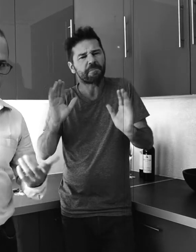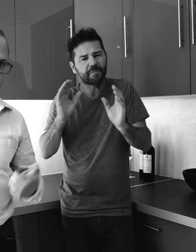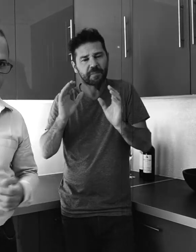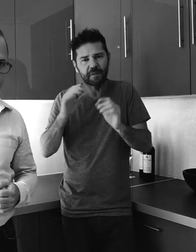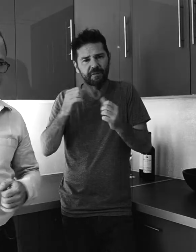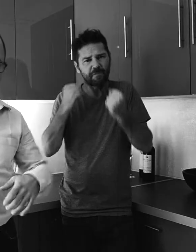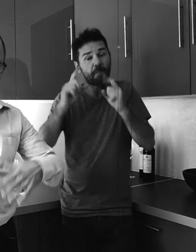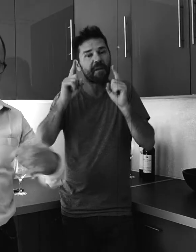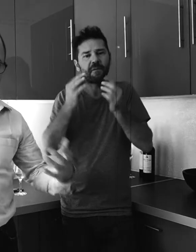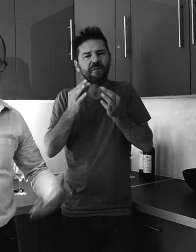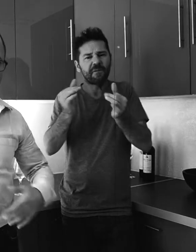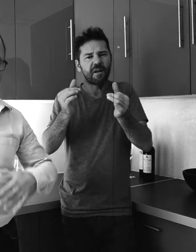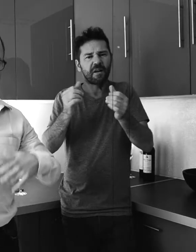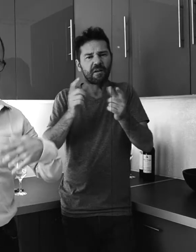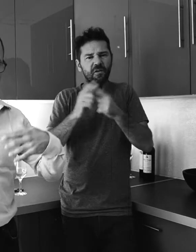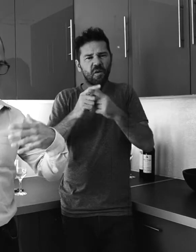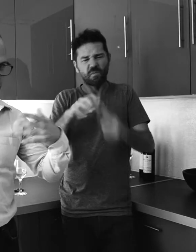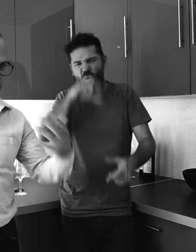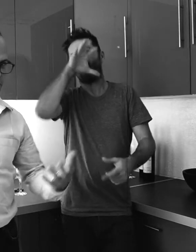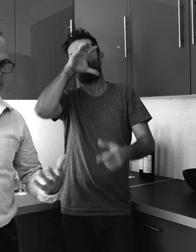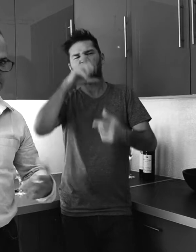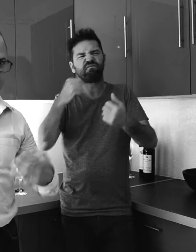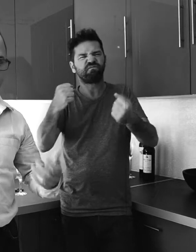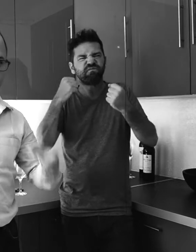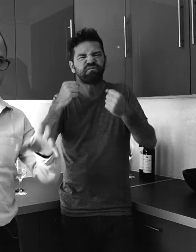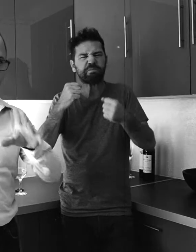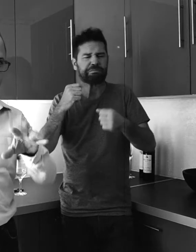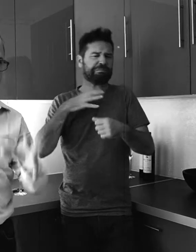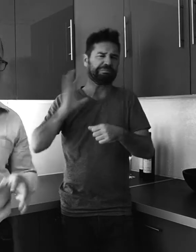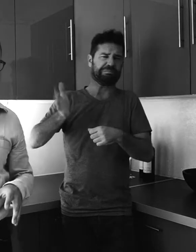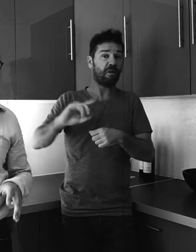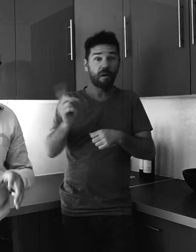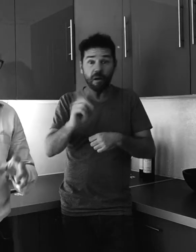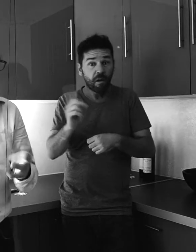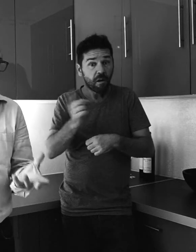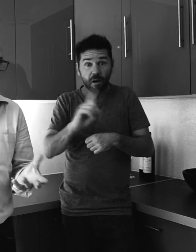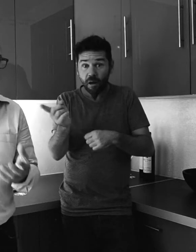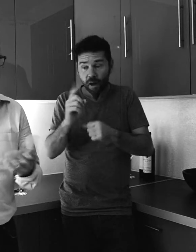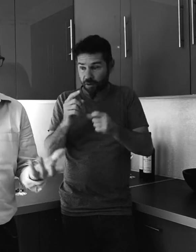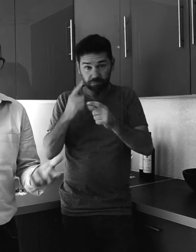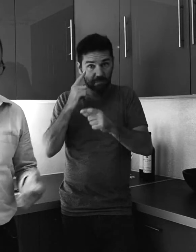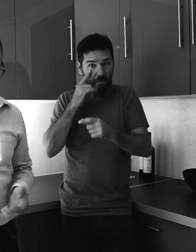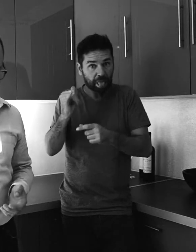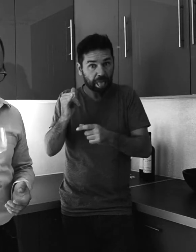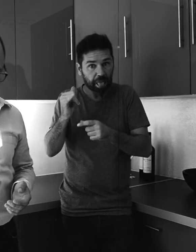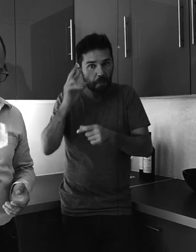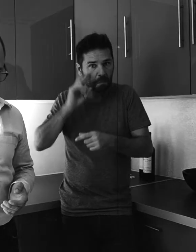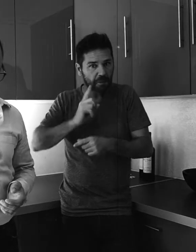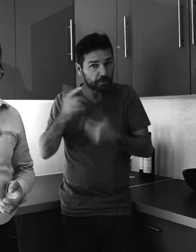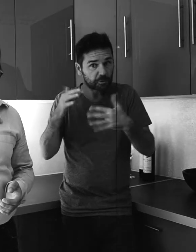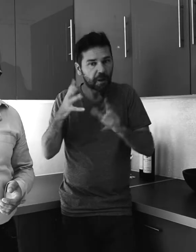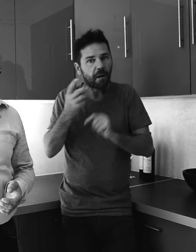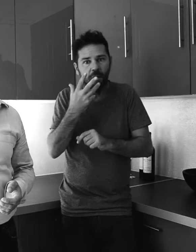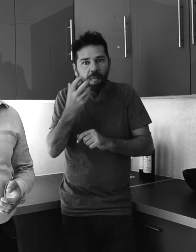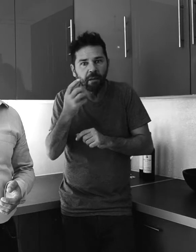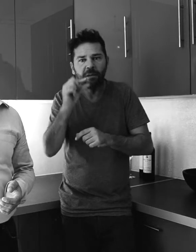fin. C'est pas quelque chose de vulgaire ou de forcément désagréable, c'est vraiment quelque chose d'inconnu, d'inhabituel.